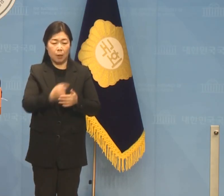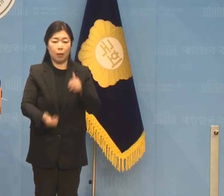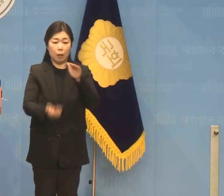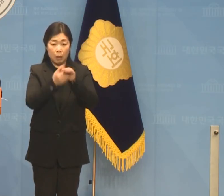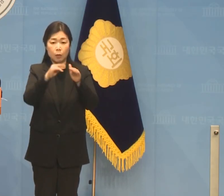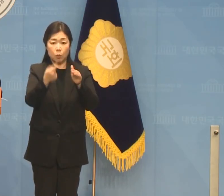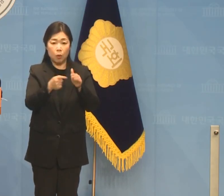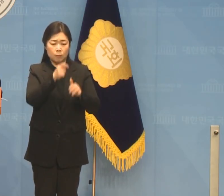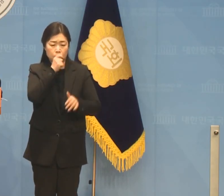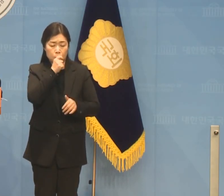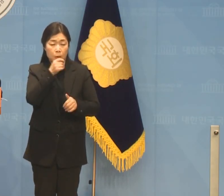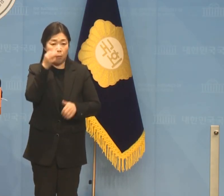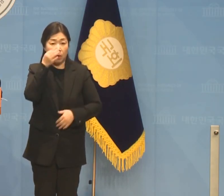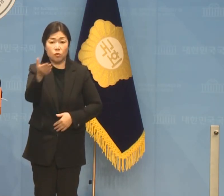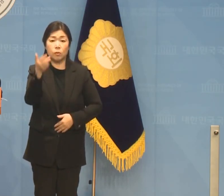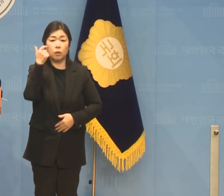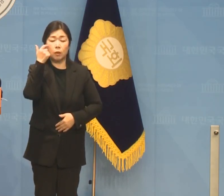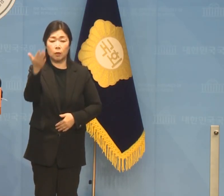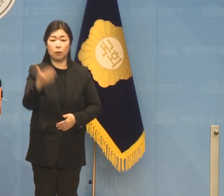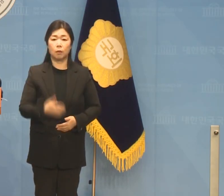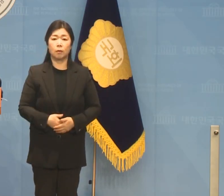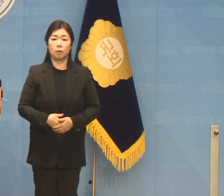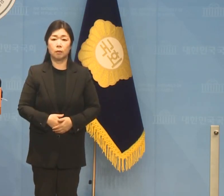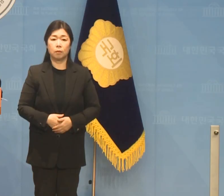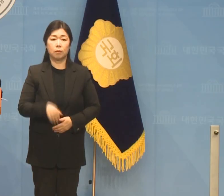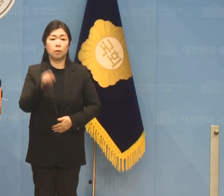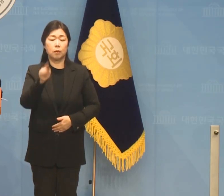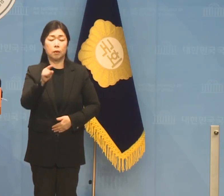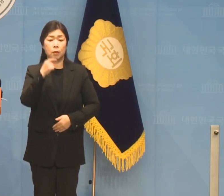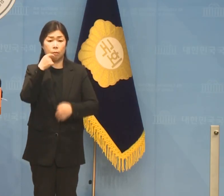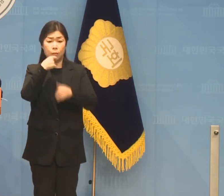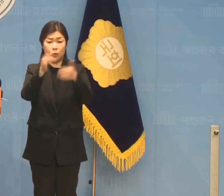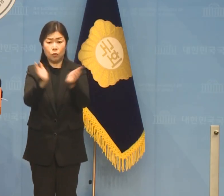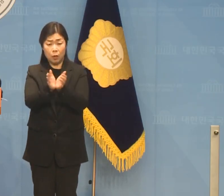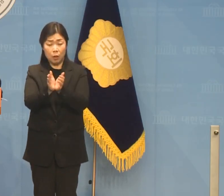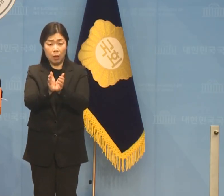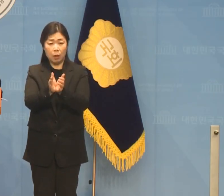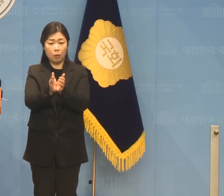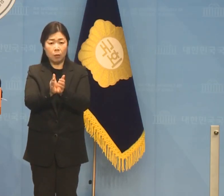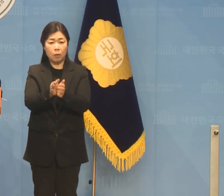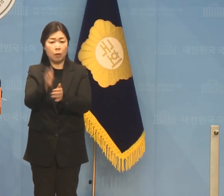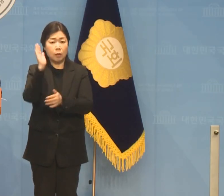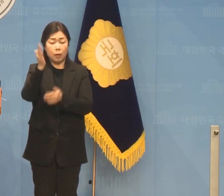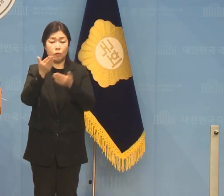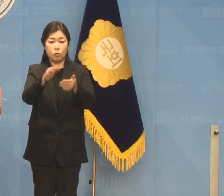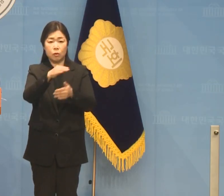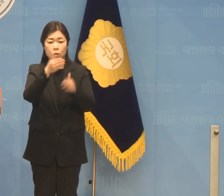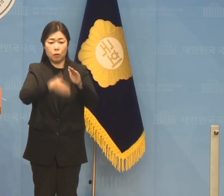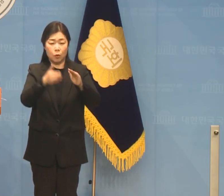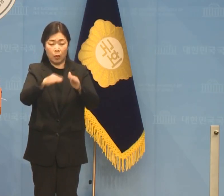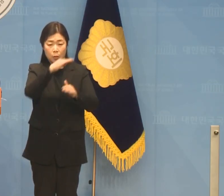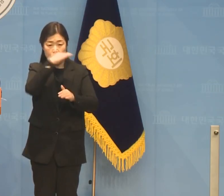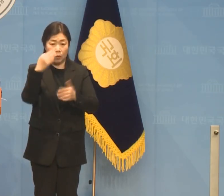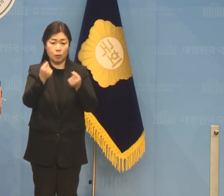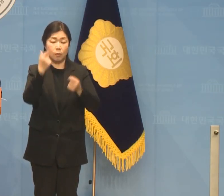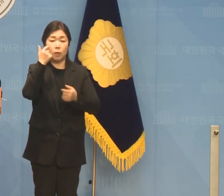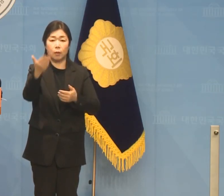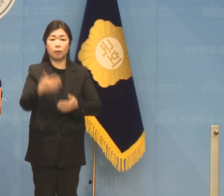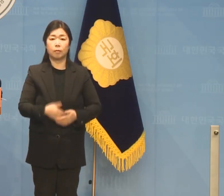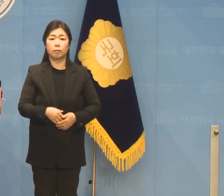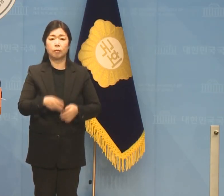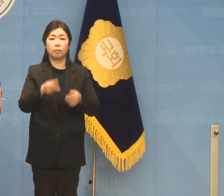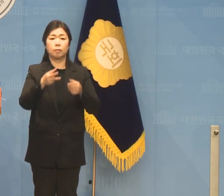과연 민주당이 외쳐온 정의와 공정인지 되묻고 싶습니다. 3.